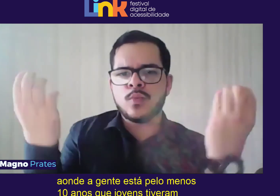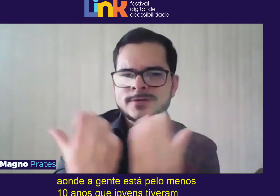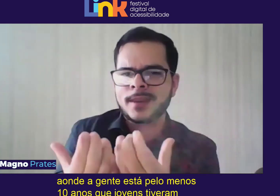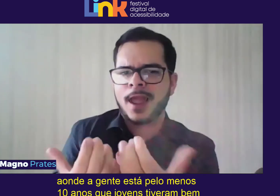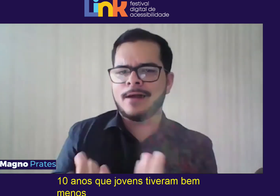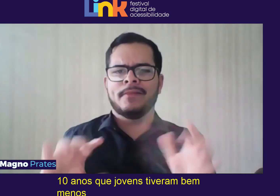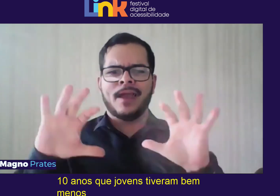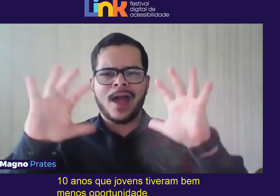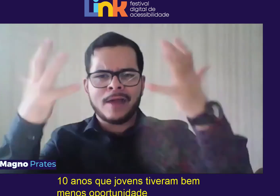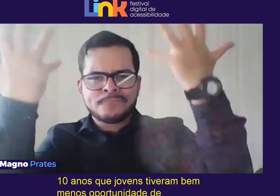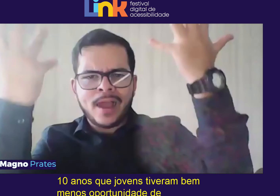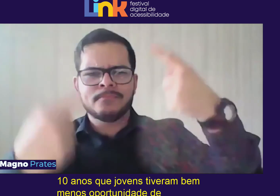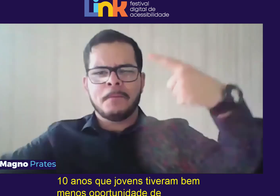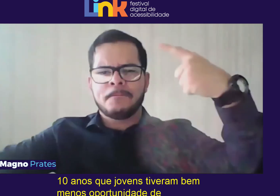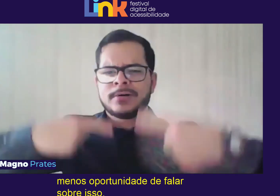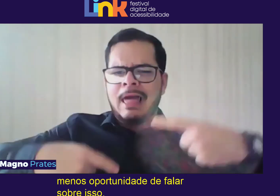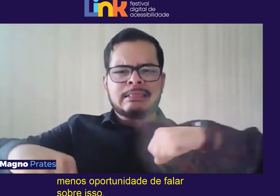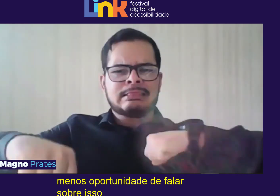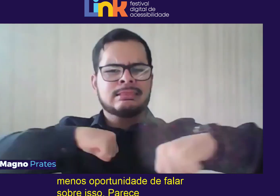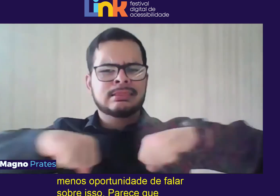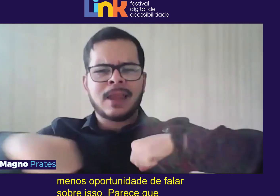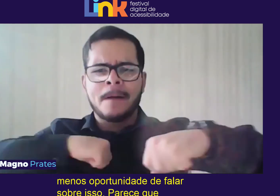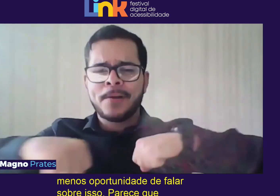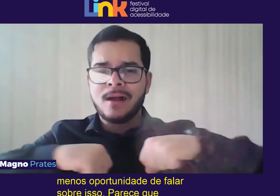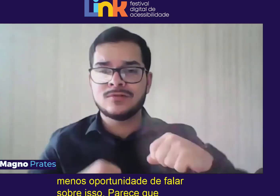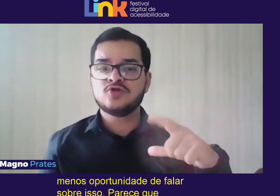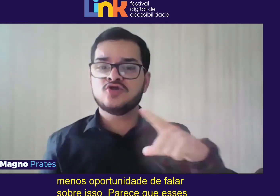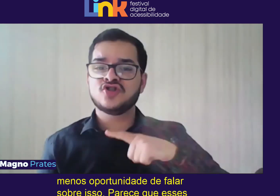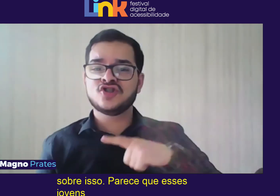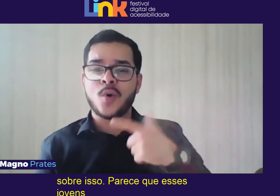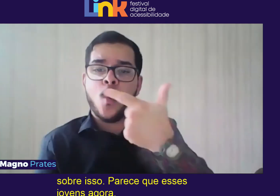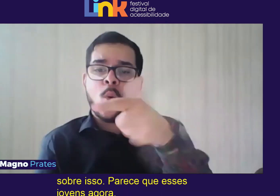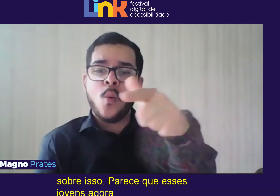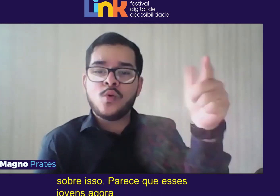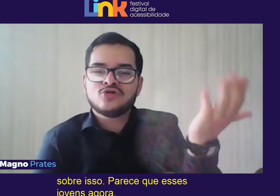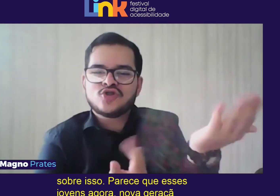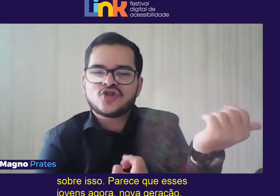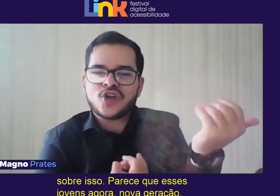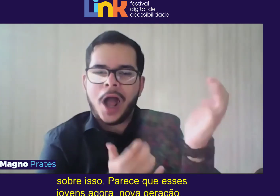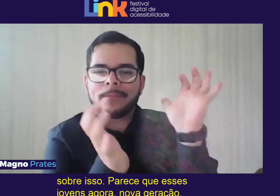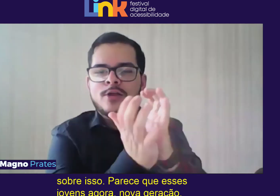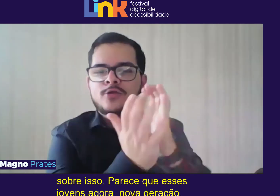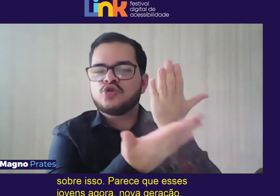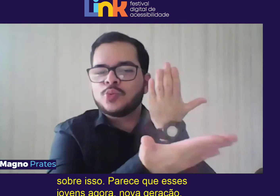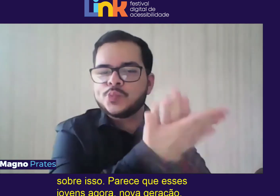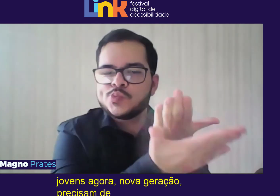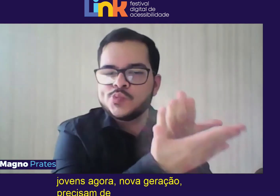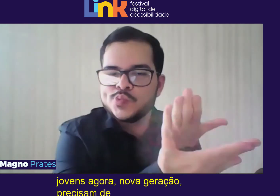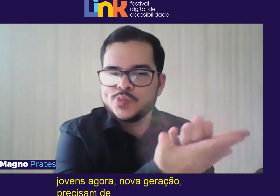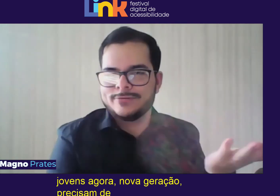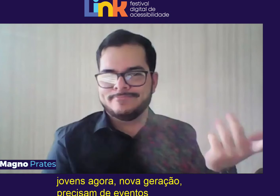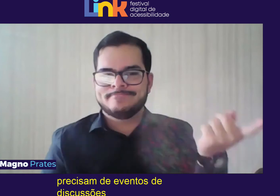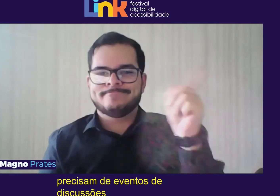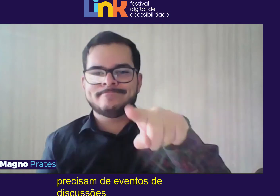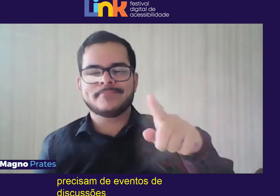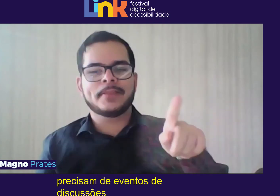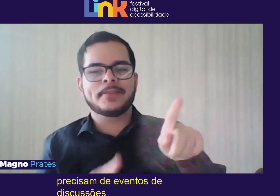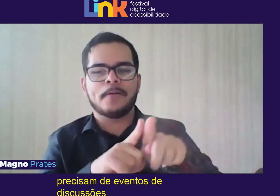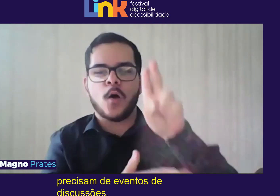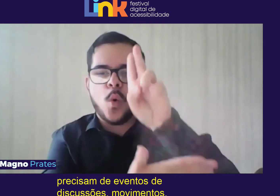nova geração, eles precisam criar eventos, discussões, movimentos. É responsabilidade desses jovens agora, seja